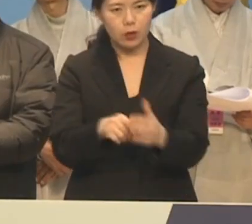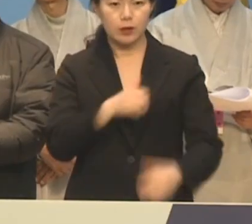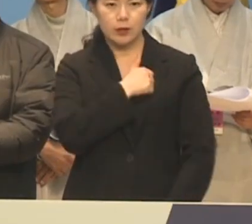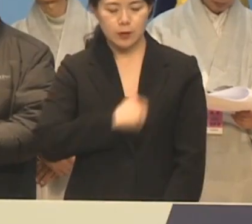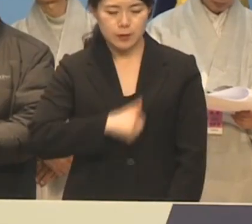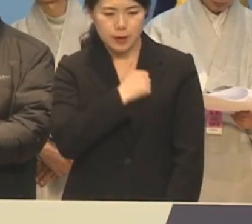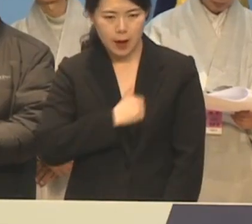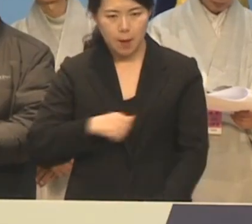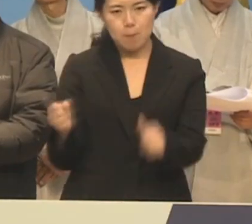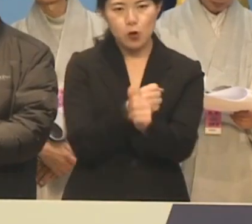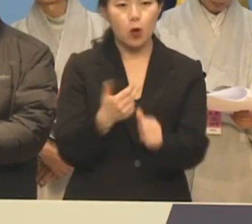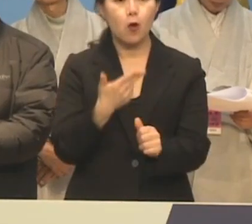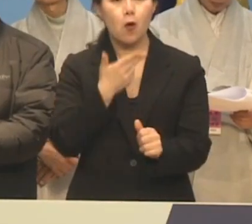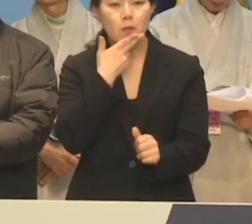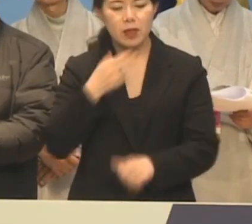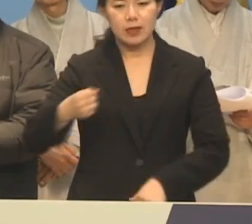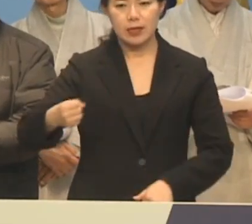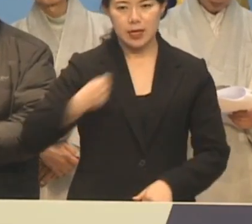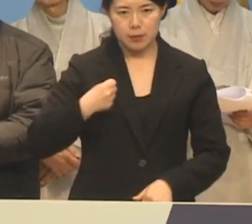지켜 나가야